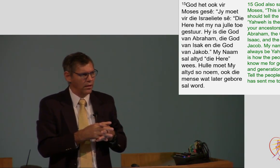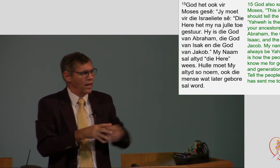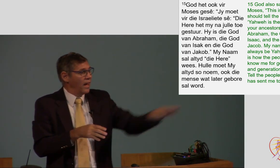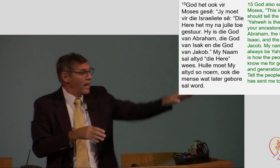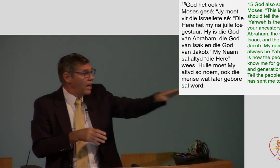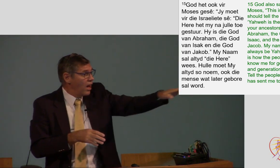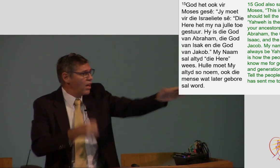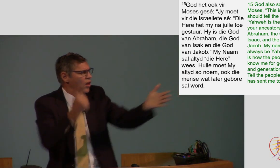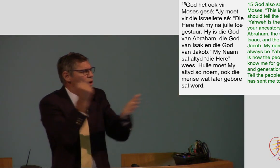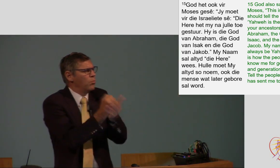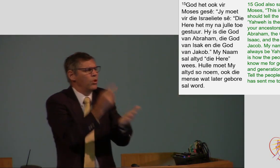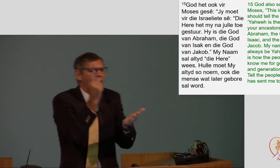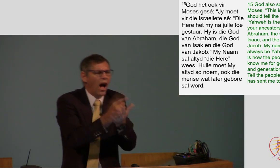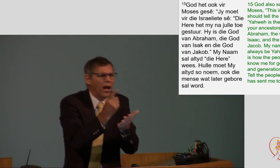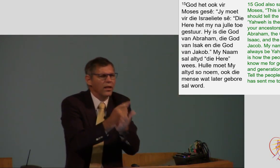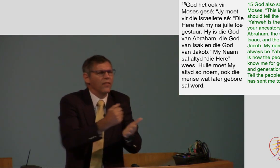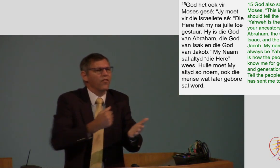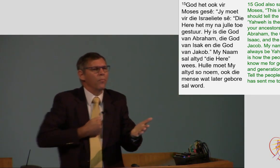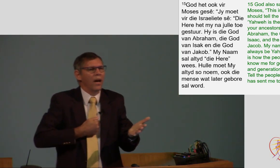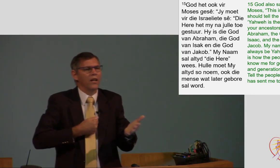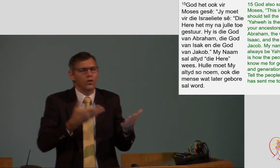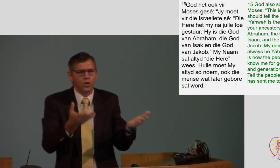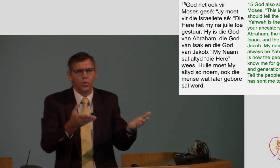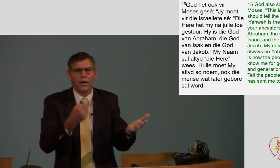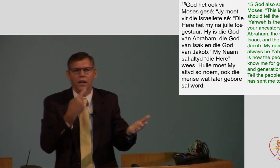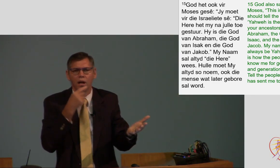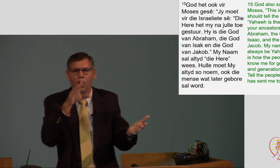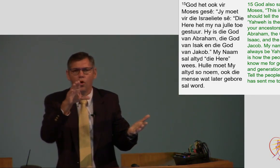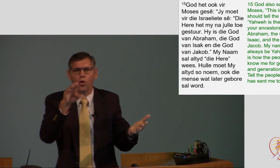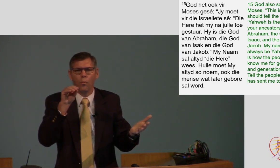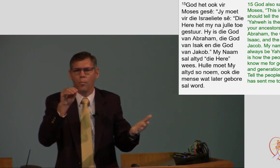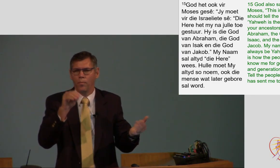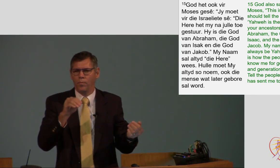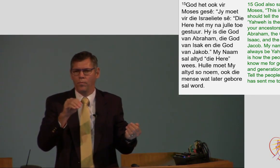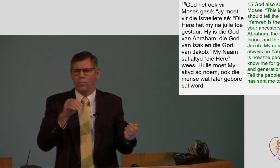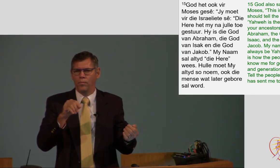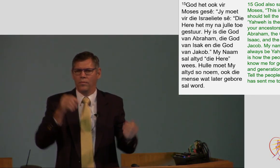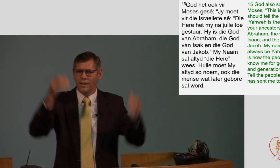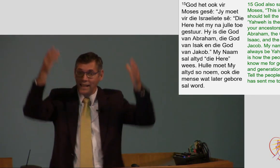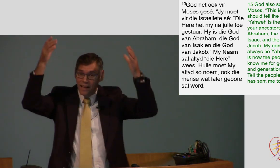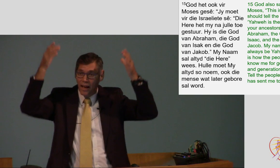En hulle moet altyd vir my so noem, die Here.